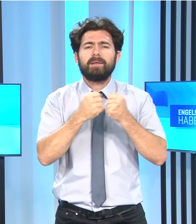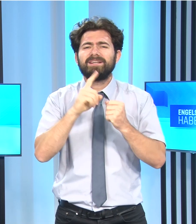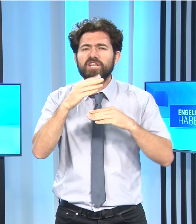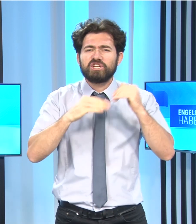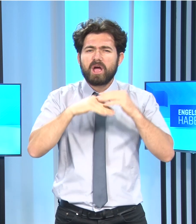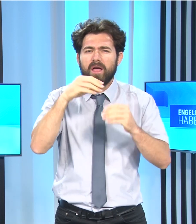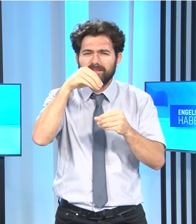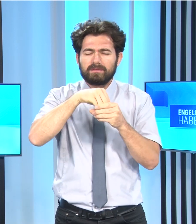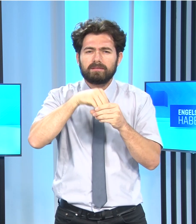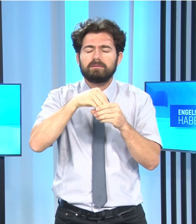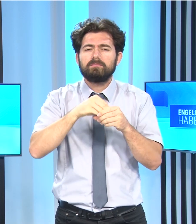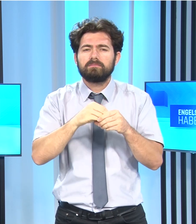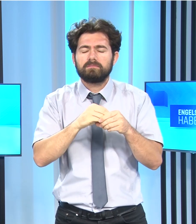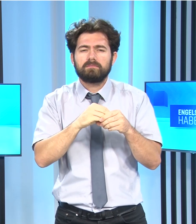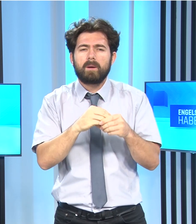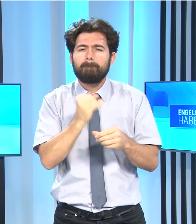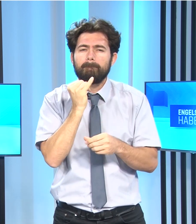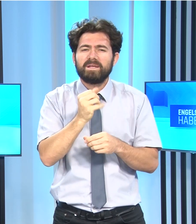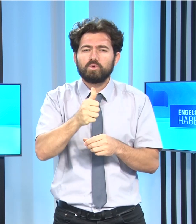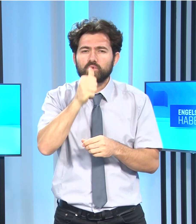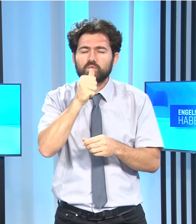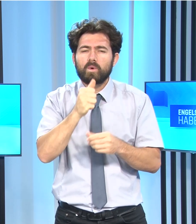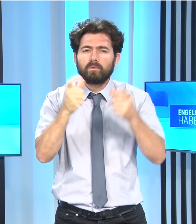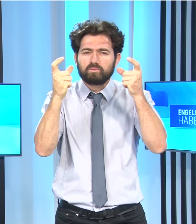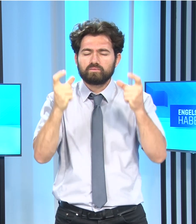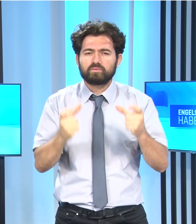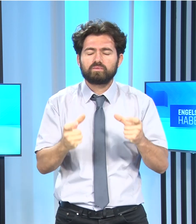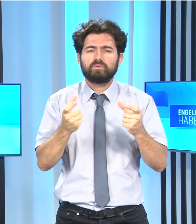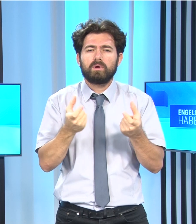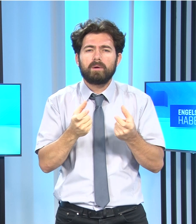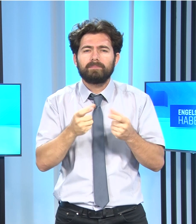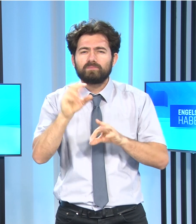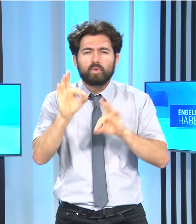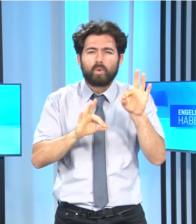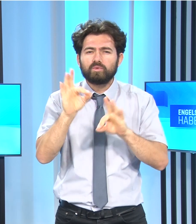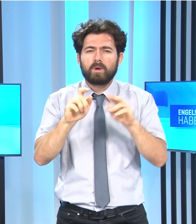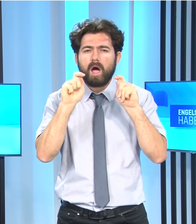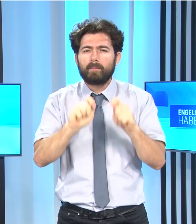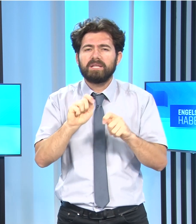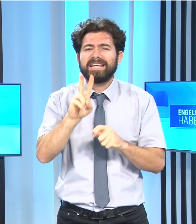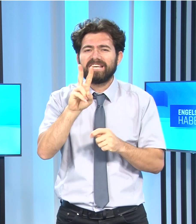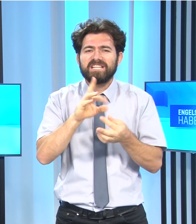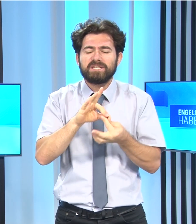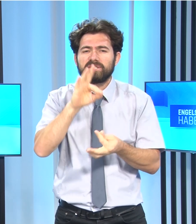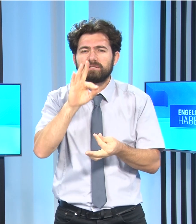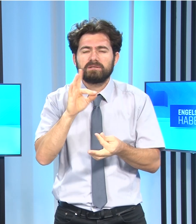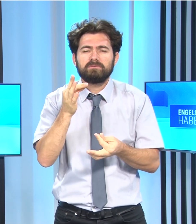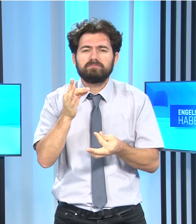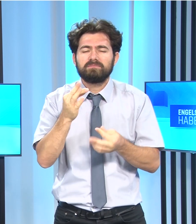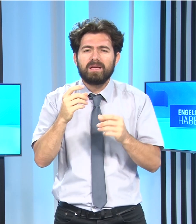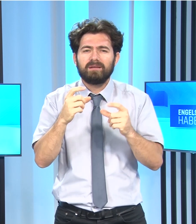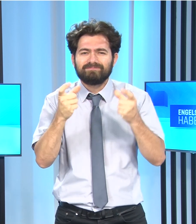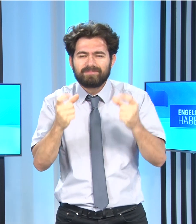İskele'de bir sitede atık su toplama havuzunda rutin kontrol ve çalışma yapan iki kişi muhtemelen